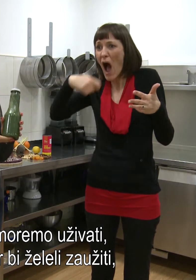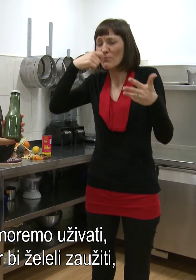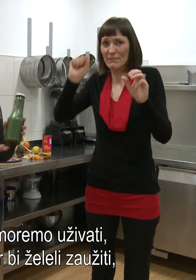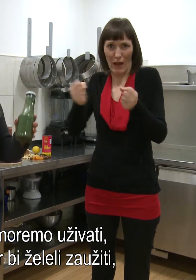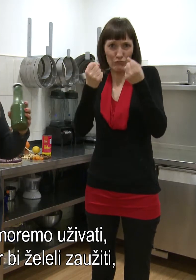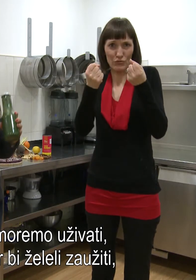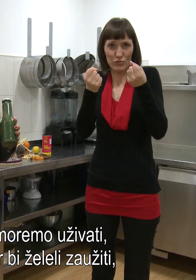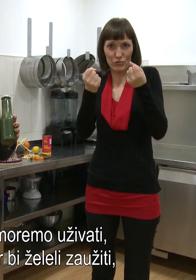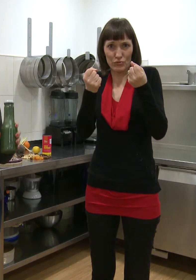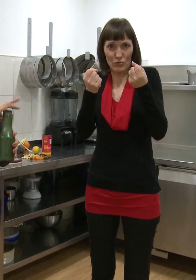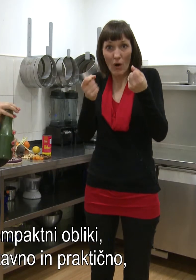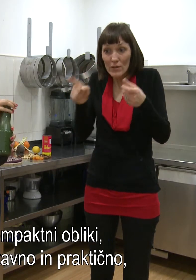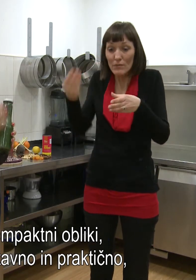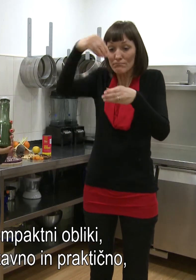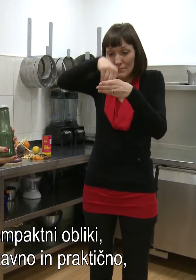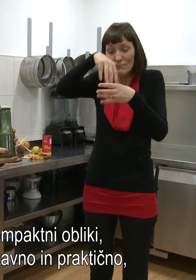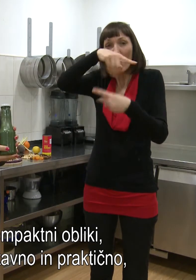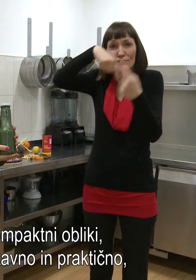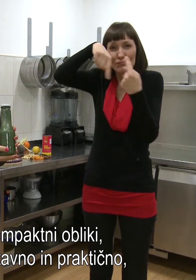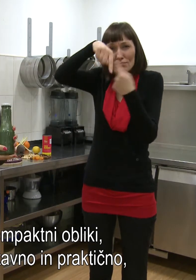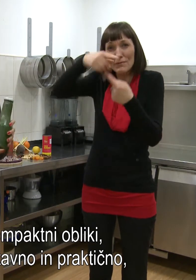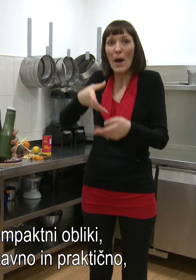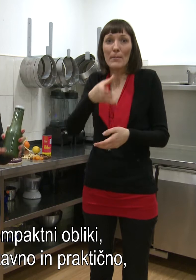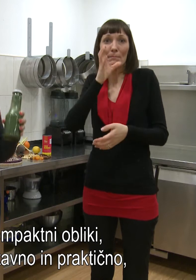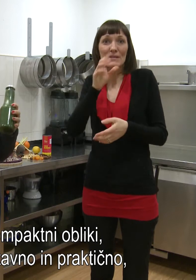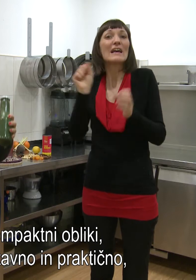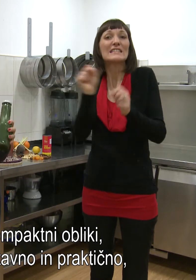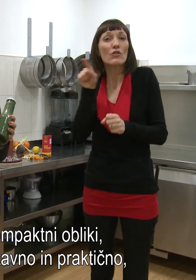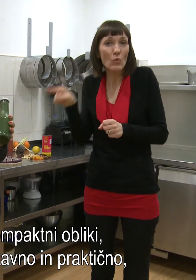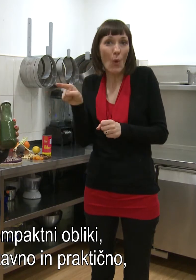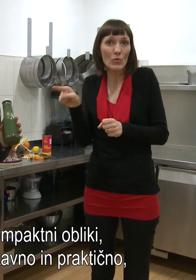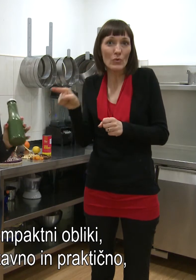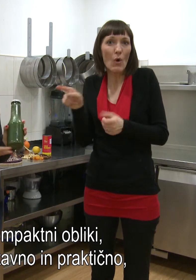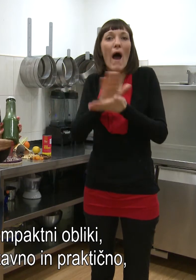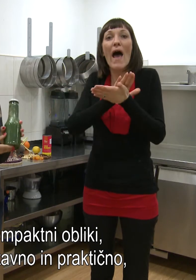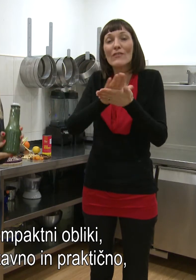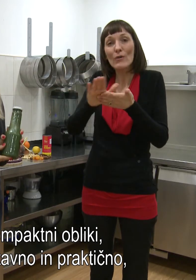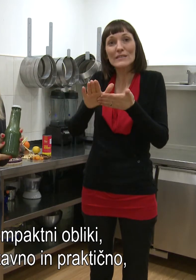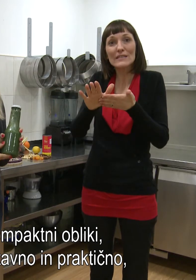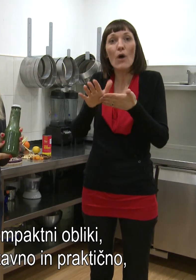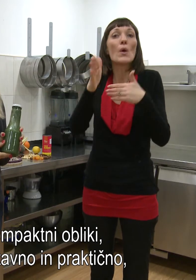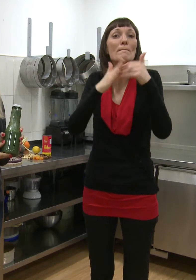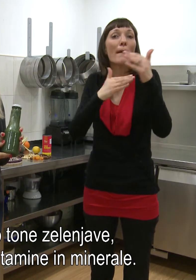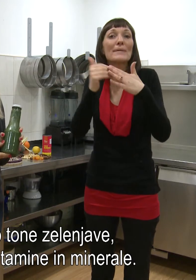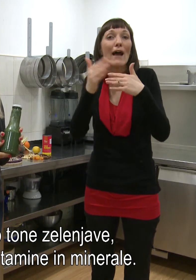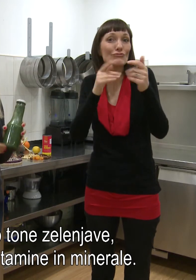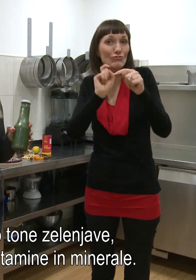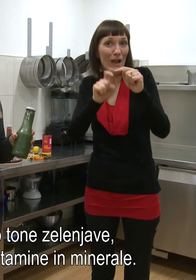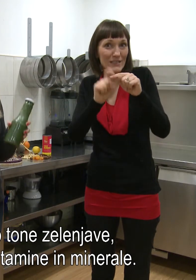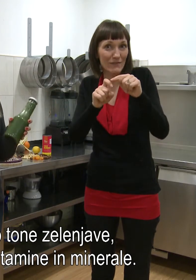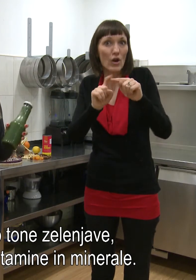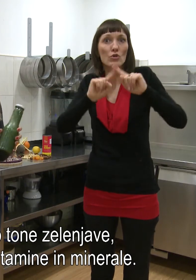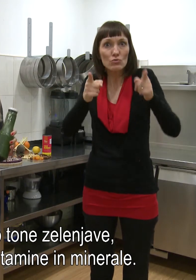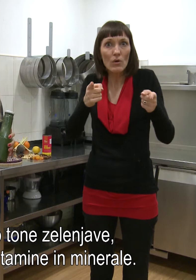bi mi želeli zaužiti, je vse v eni kompaktni obliki. Zato je to v bistvu enostavno in praktično, ker sicer